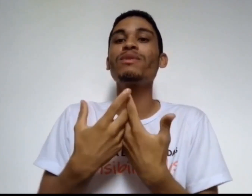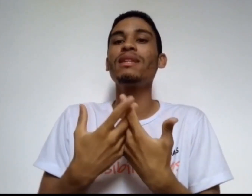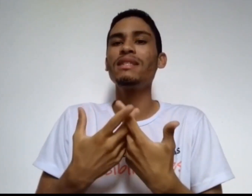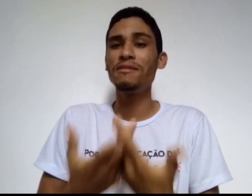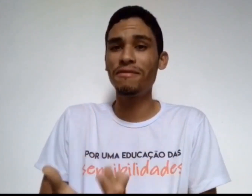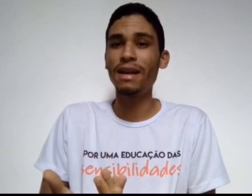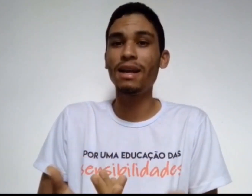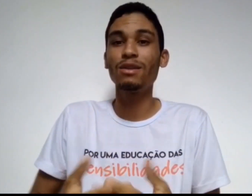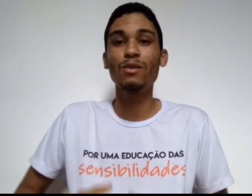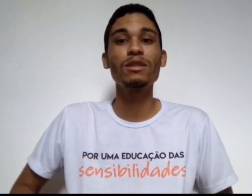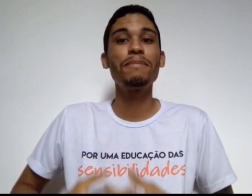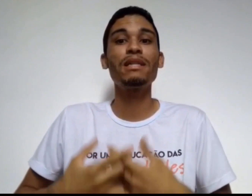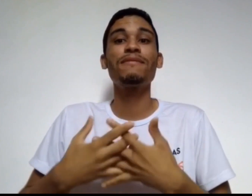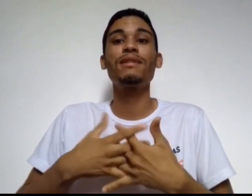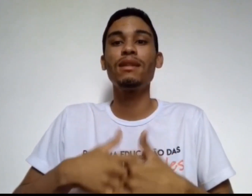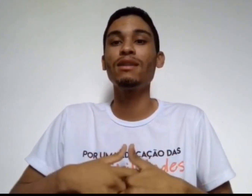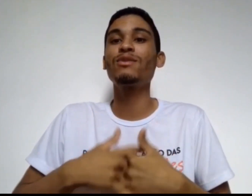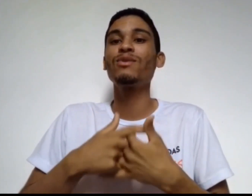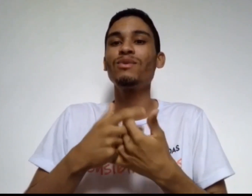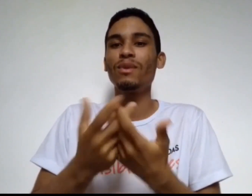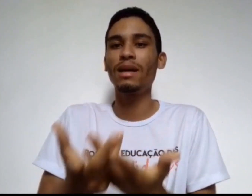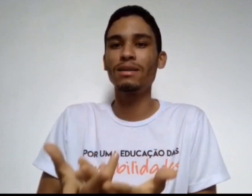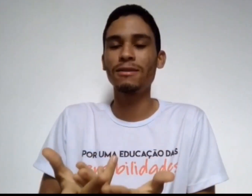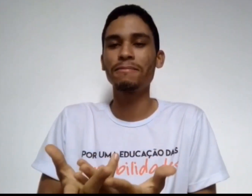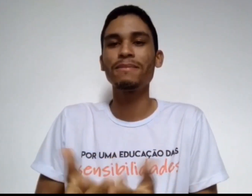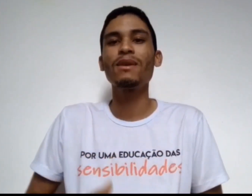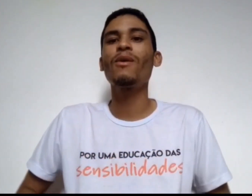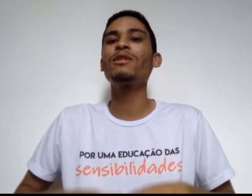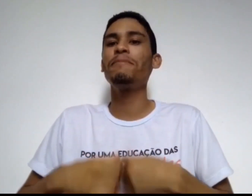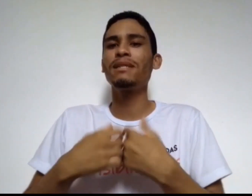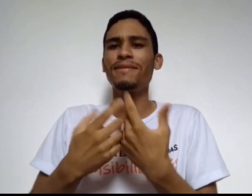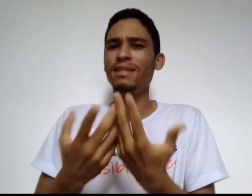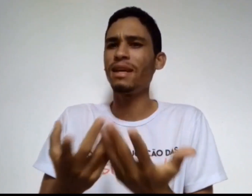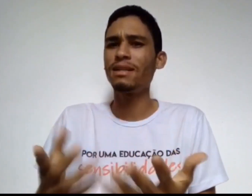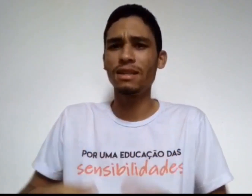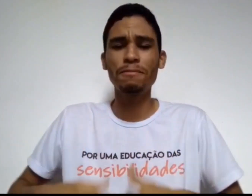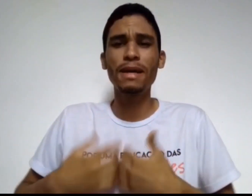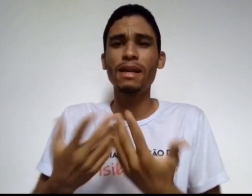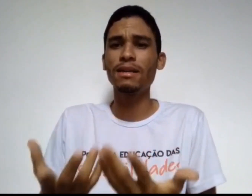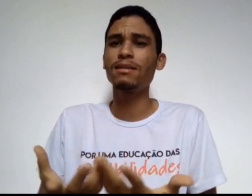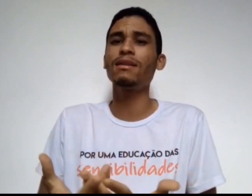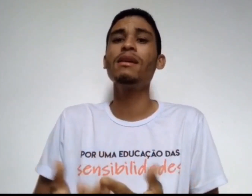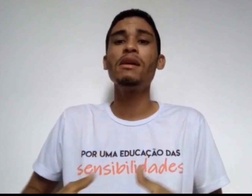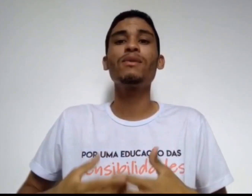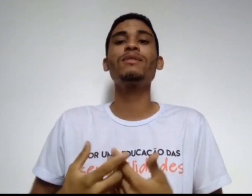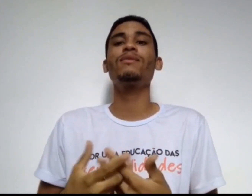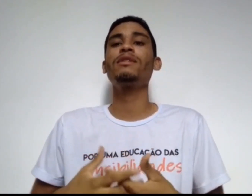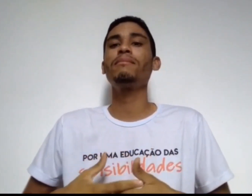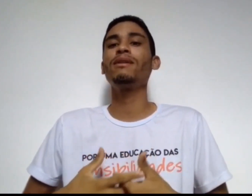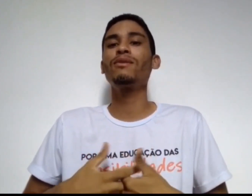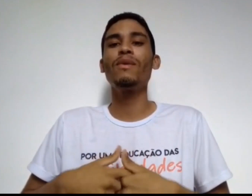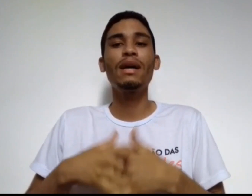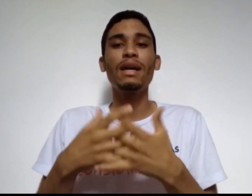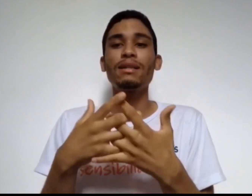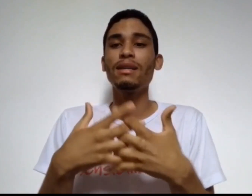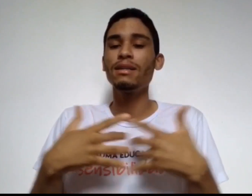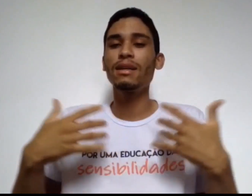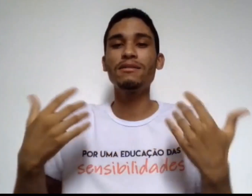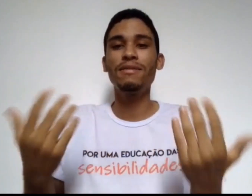ser diferente, com especificidades culturais, com especificidades de experiência e, consequentemente, com uma característica